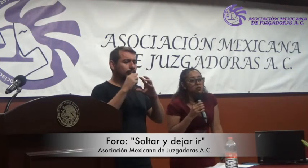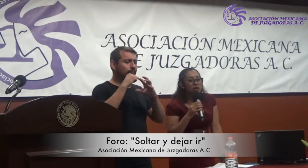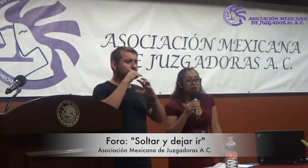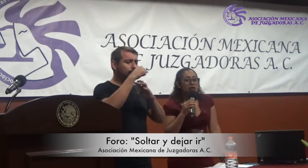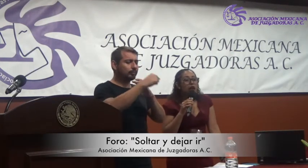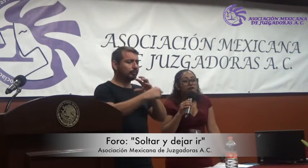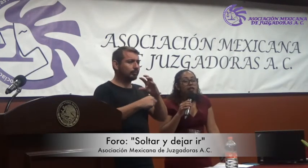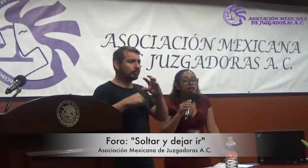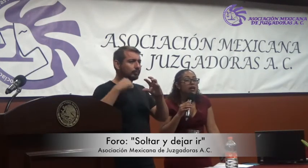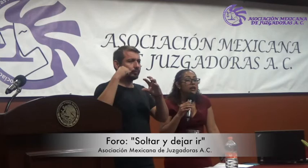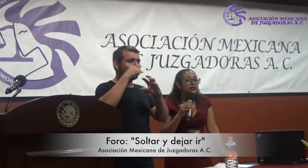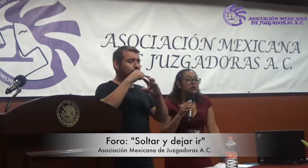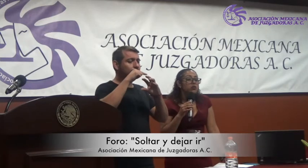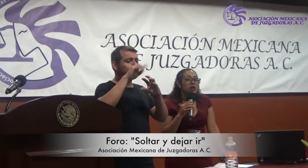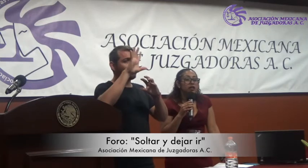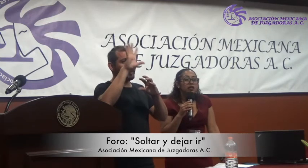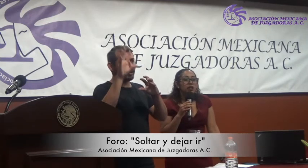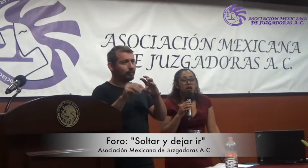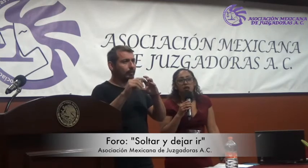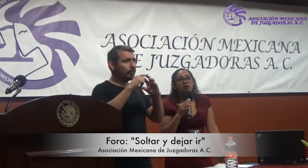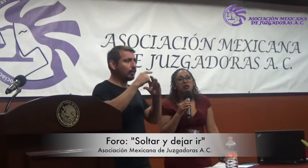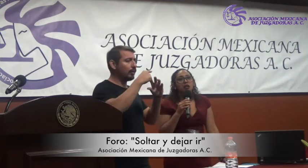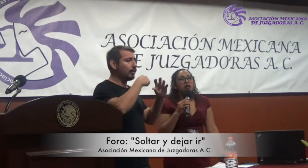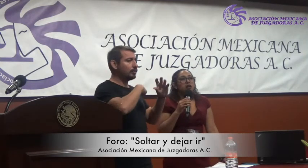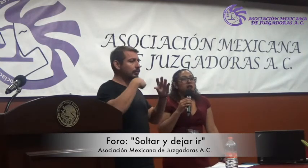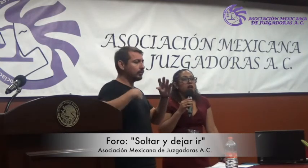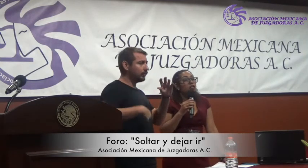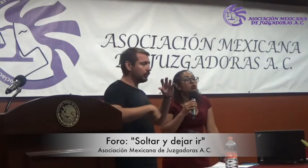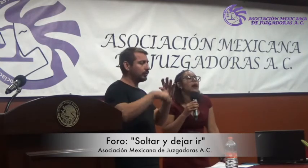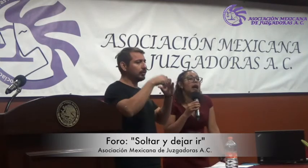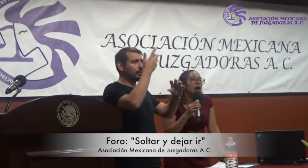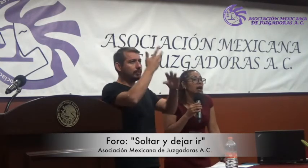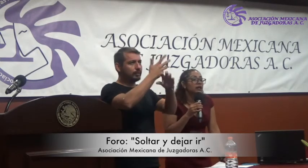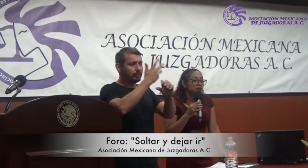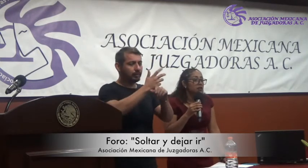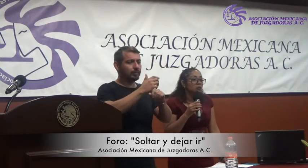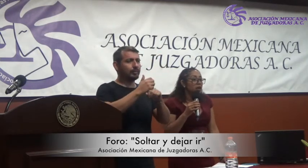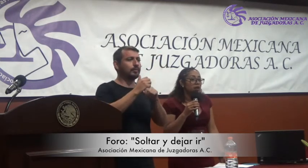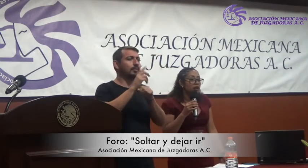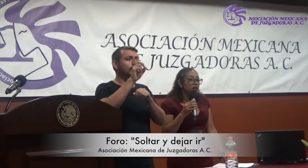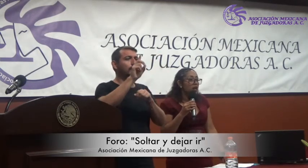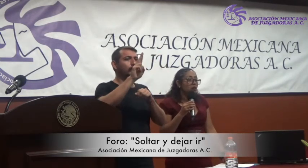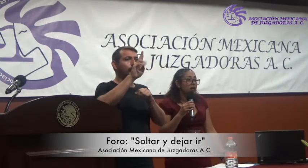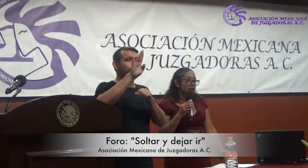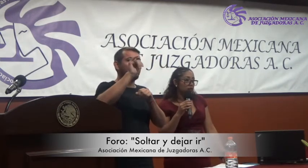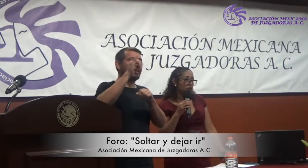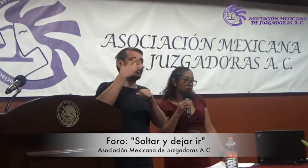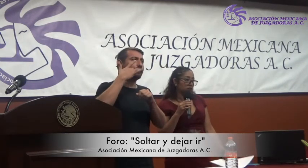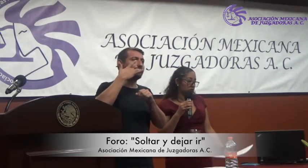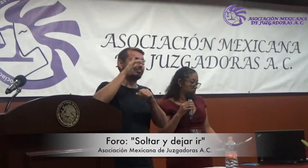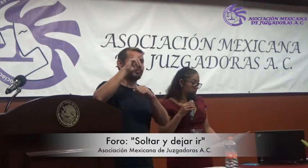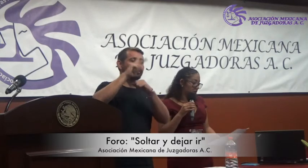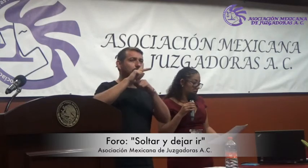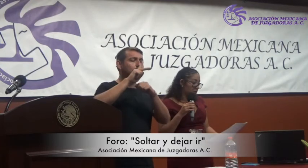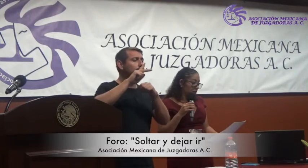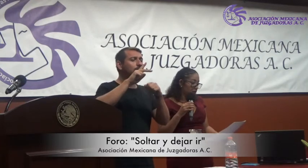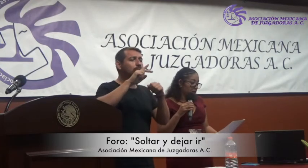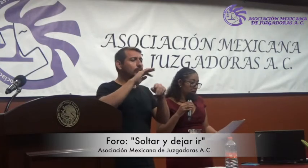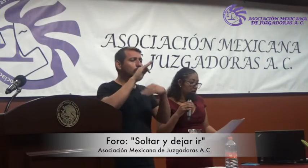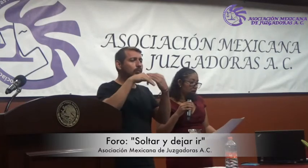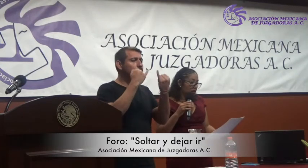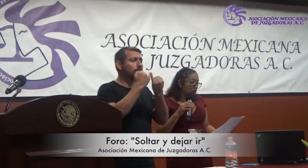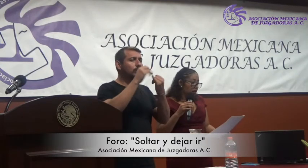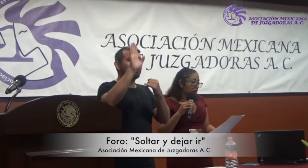y se mueren en África, y se mueren en Dubái, y se mueren en cualquier lugar.